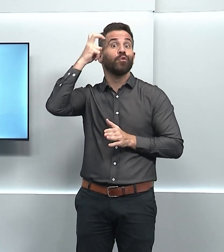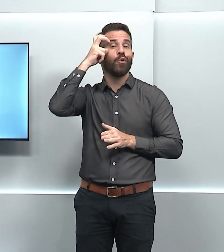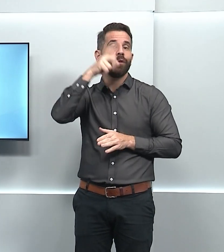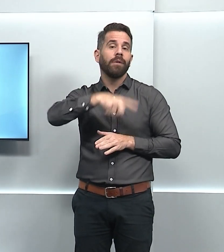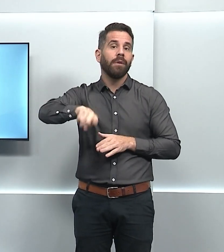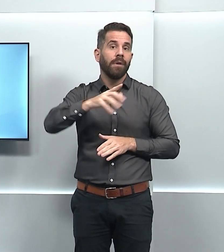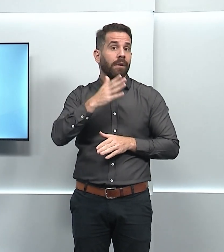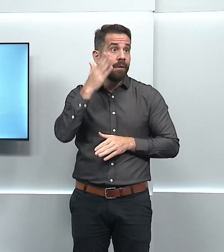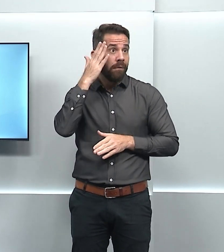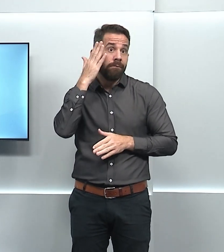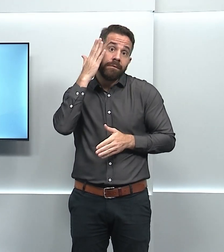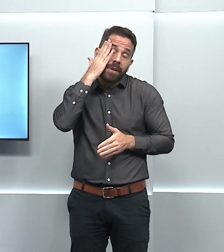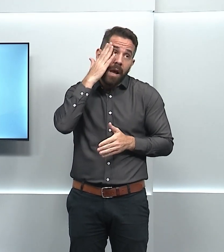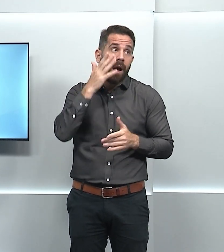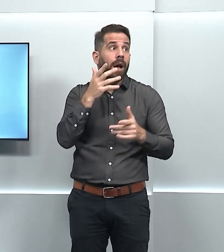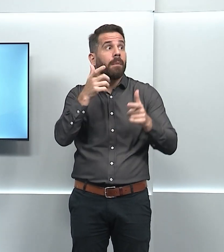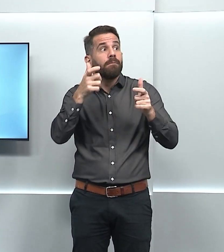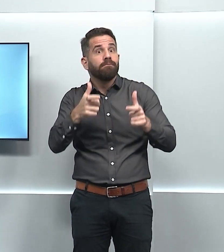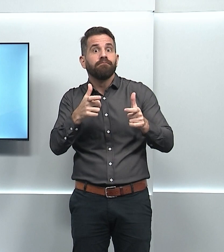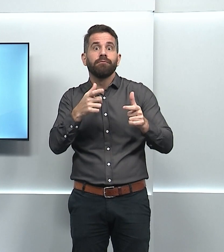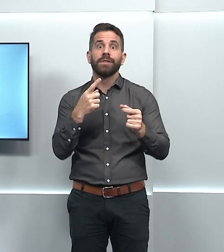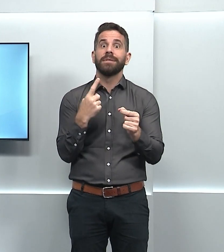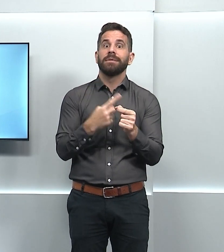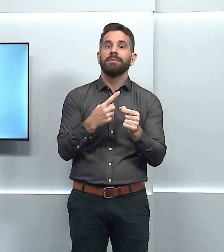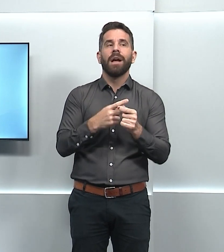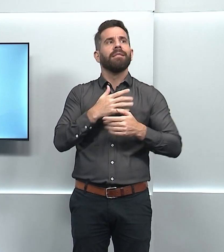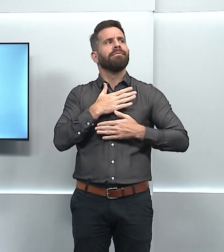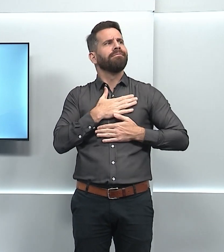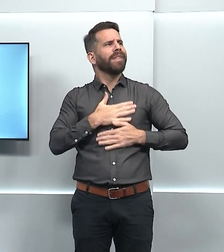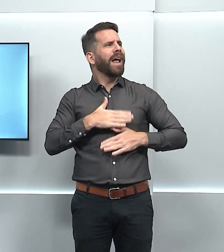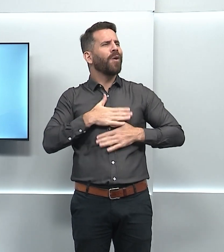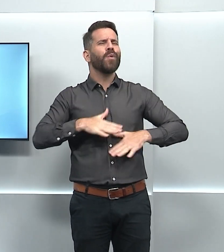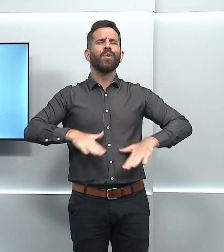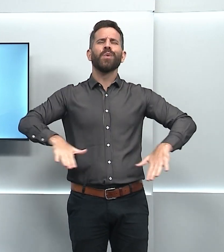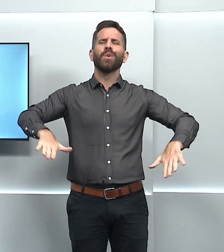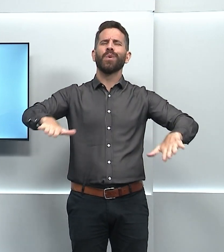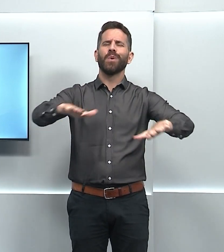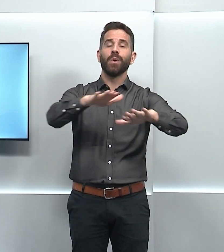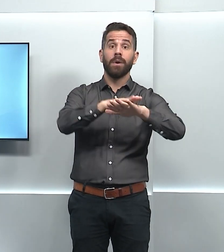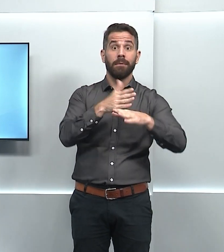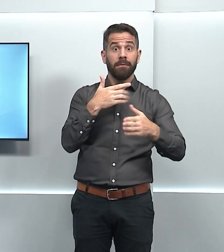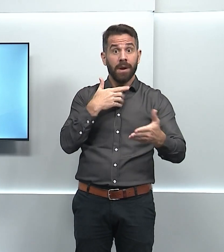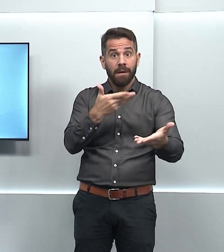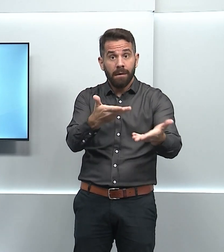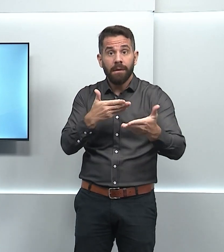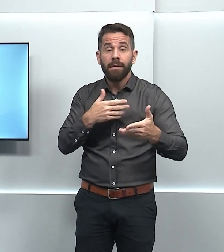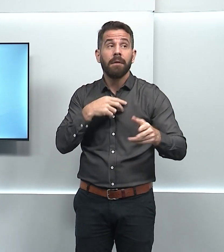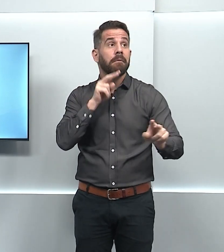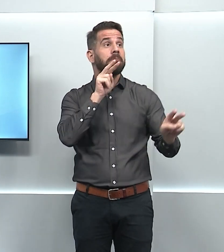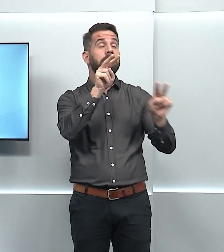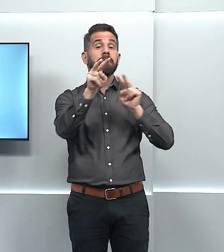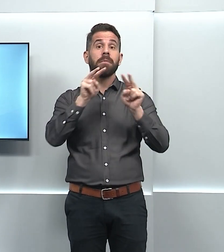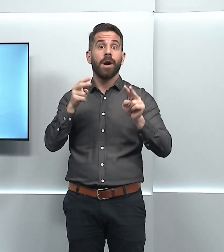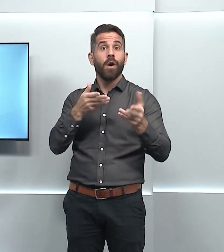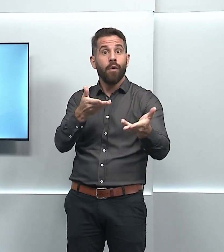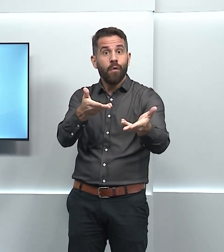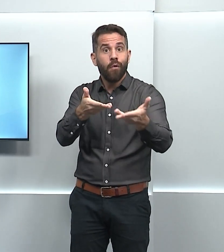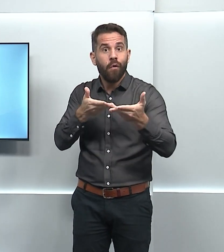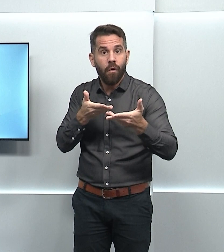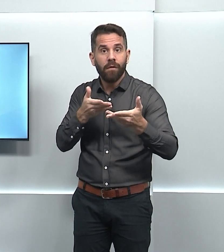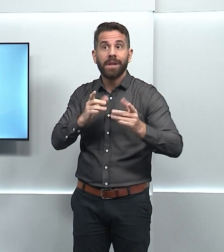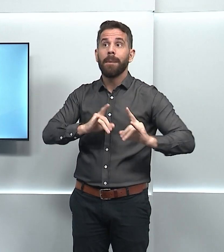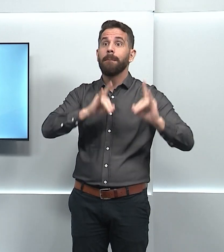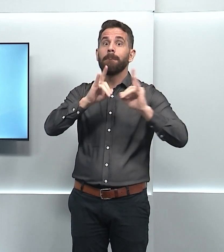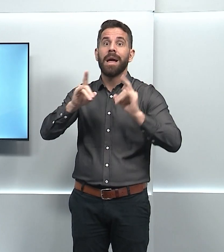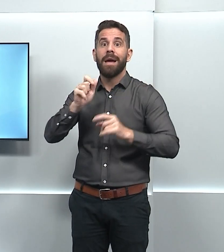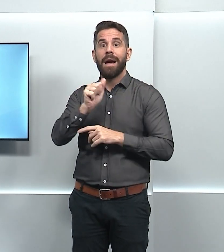tranquila, quem sabe num passeio contemplativo. A gente vai te convidar a conhecer prédios em Art Deco, que estão